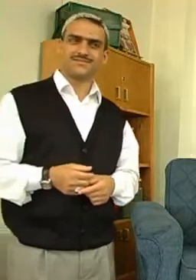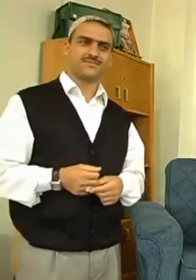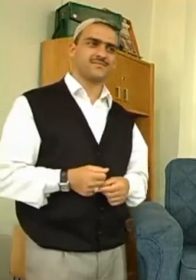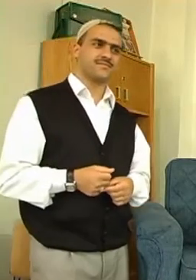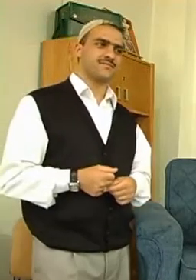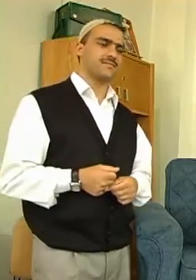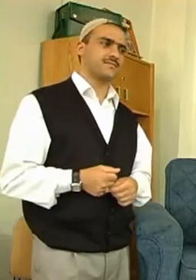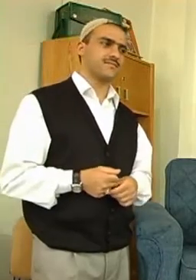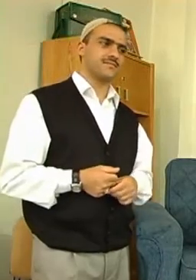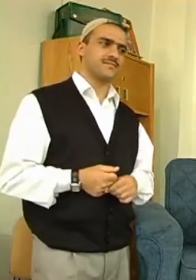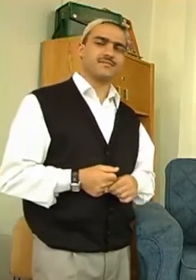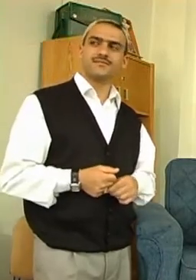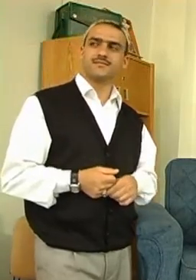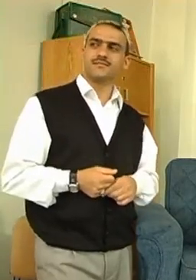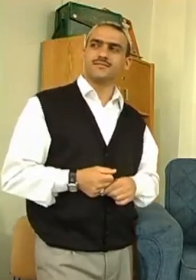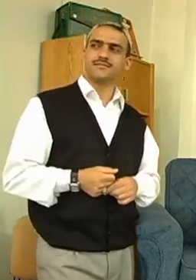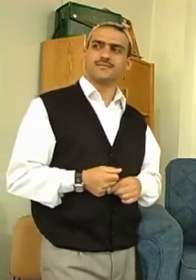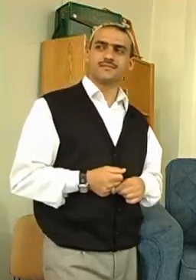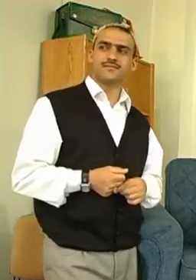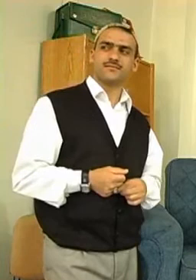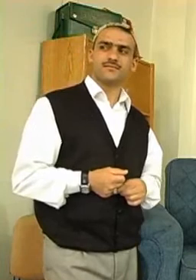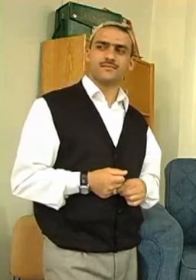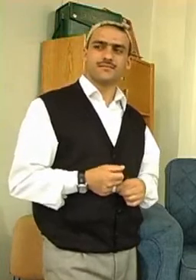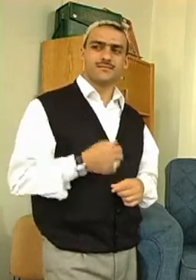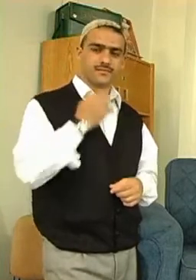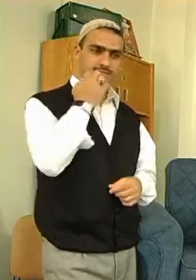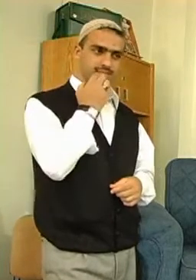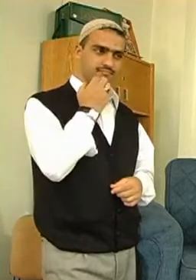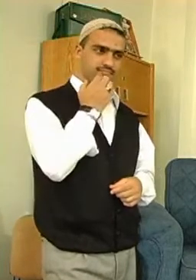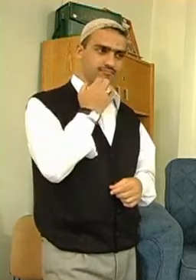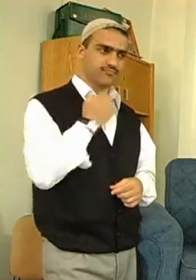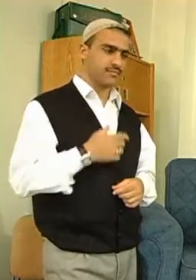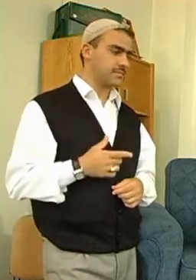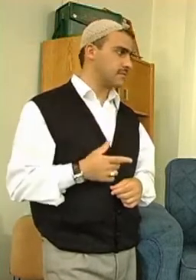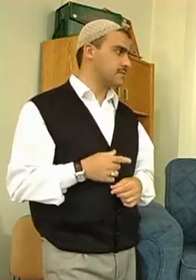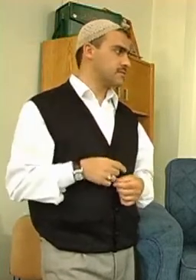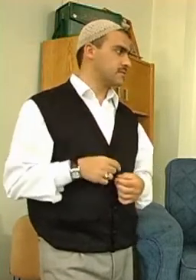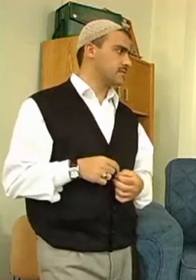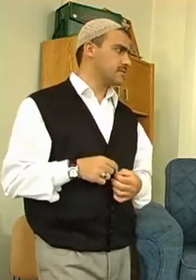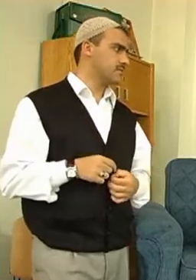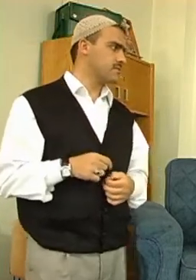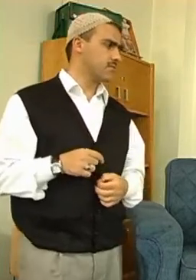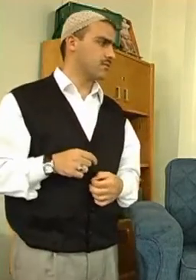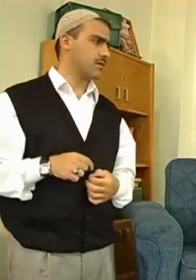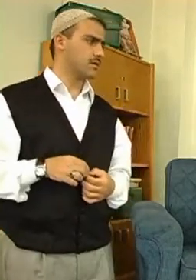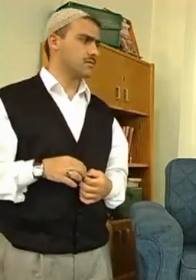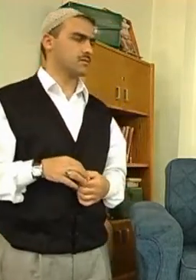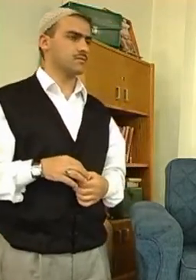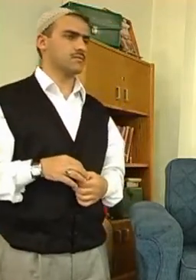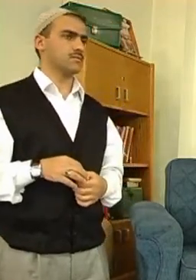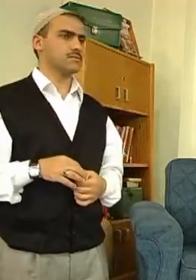canlı mahluk mukayese yapılmaz. En mükemmel mahluk odur ona paha biçilmez